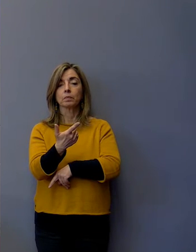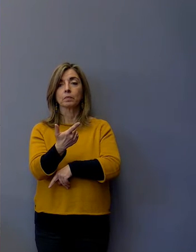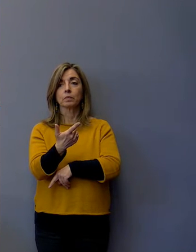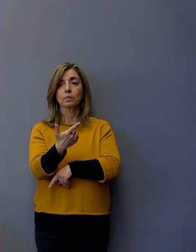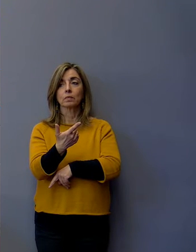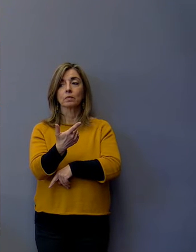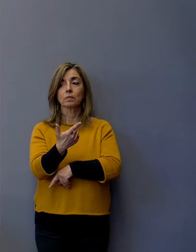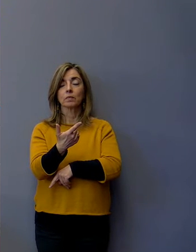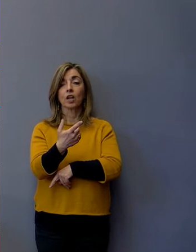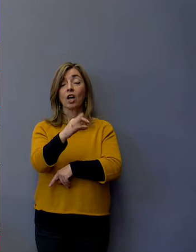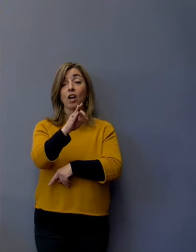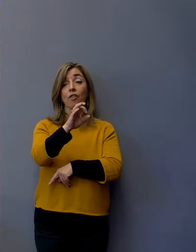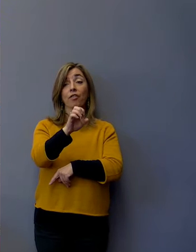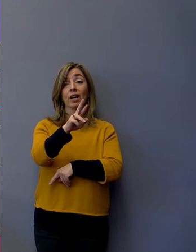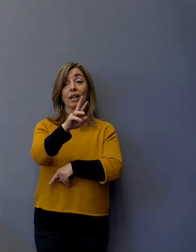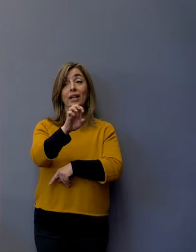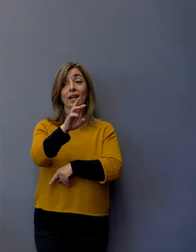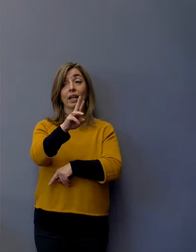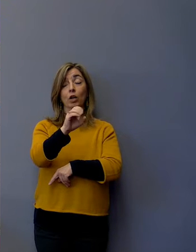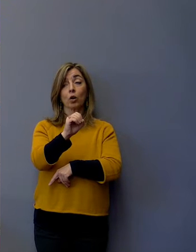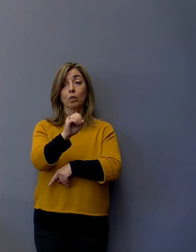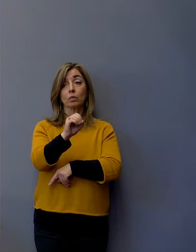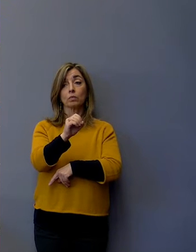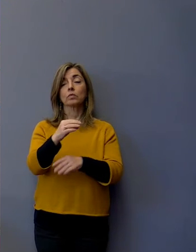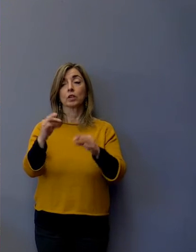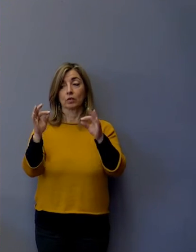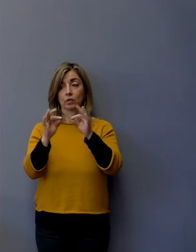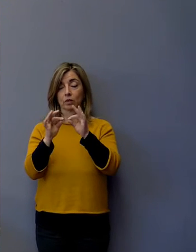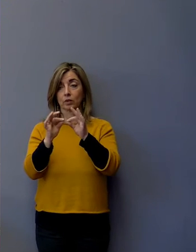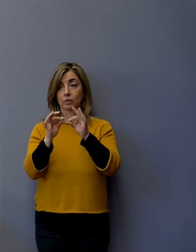consigliere ferrero favorevole